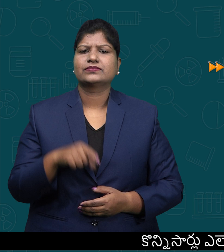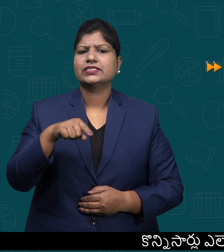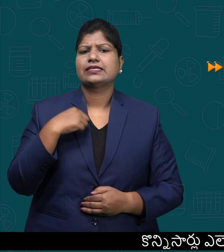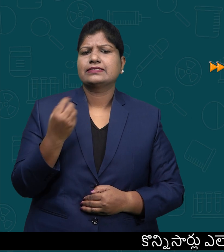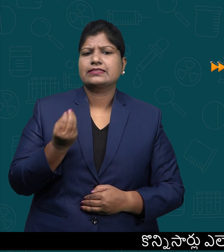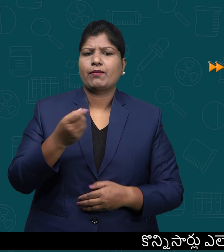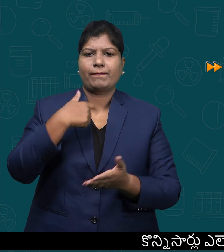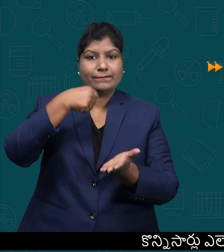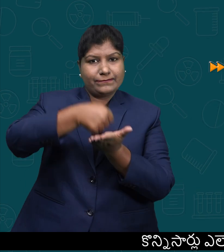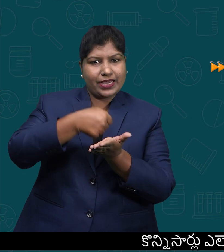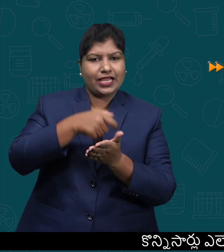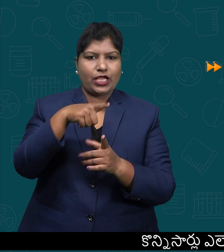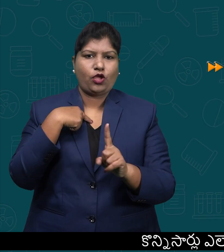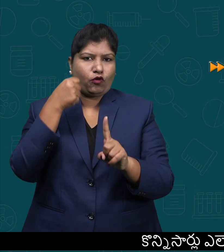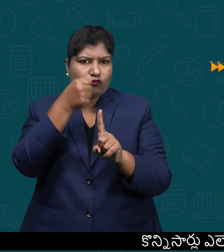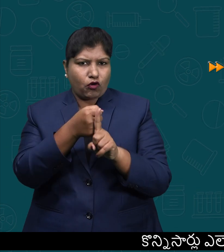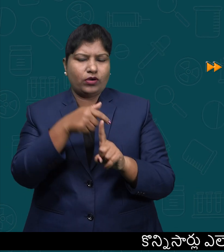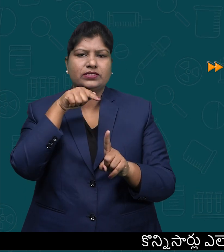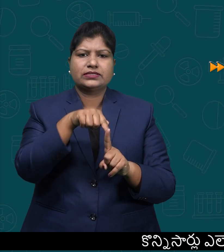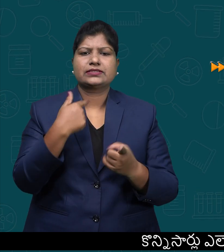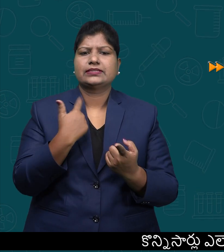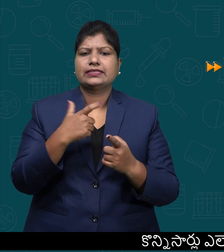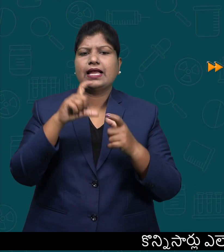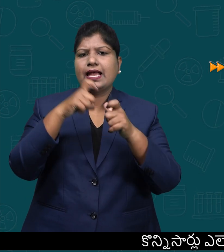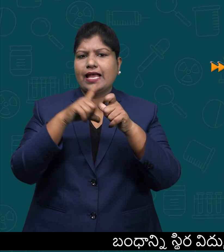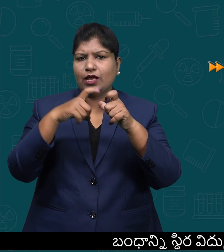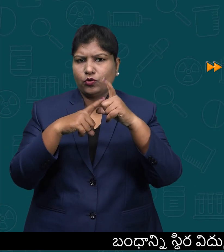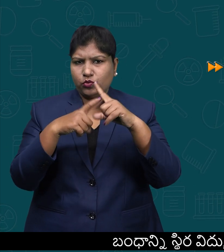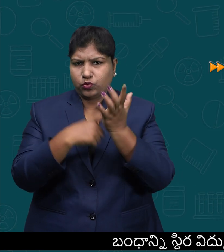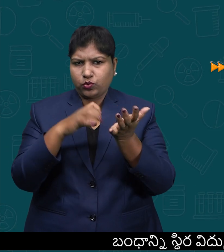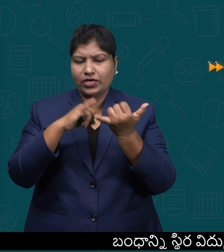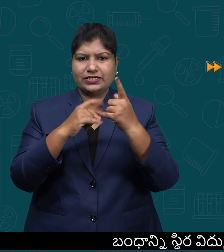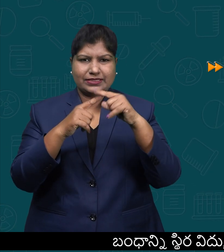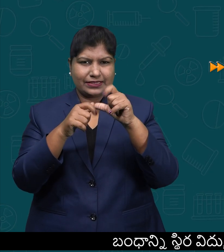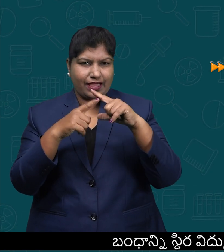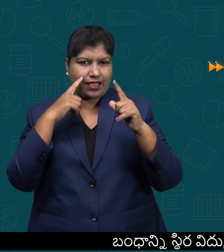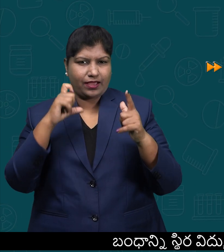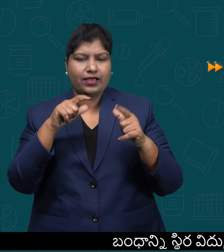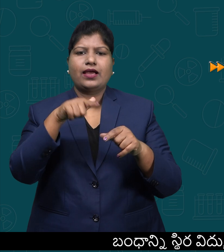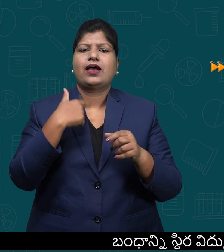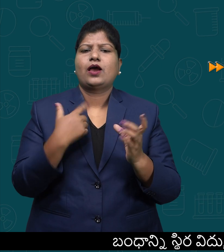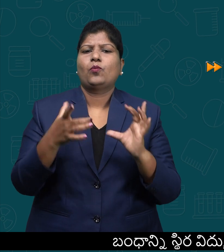కొన్నిసార్లు ఎలక్ట్రోస్టాటిక్ శక్తుల ఆధారంగా బంధాన్ని స్థిర విద్యుత్ బంధం అని కూడా